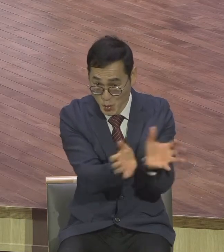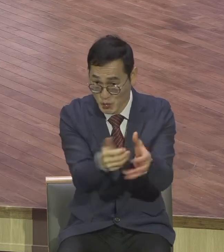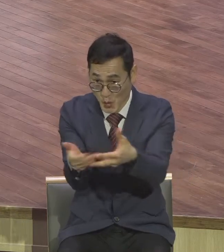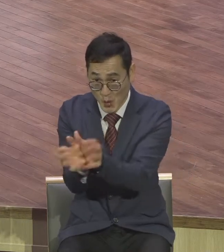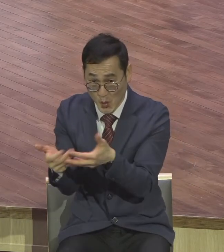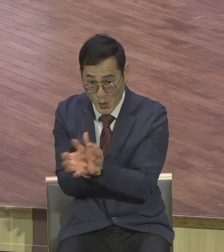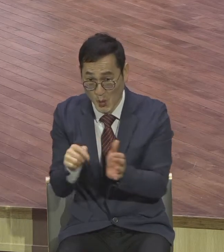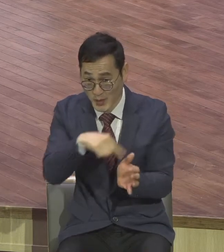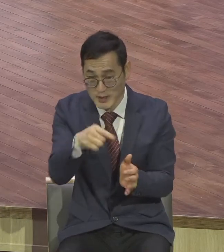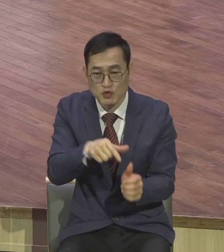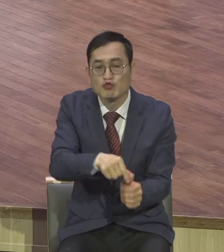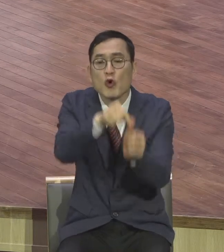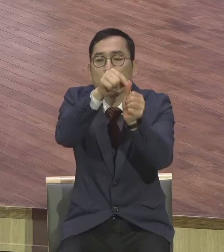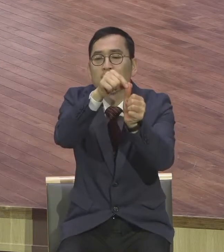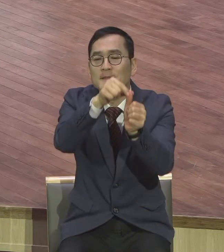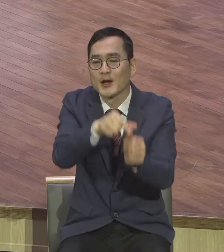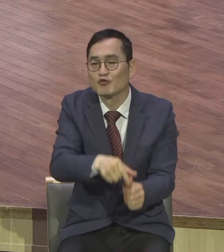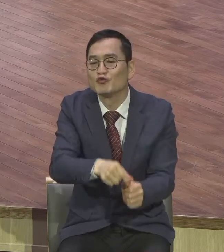남깁시다